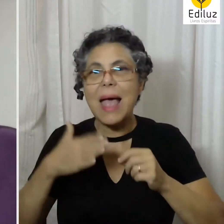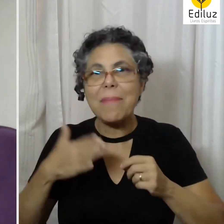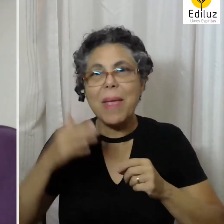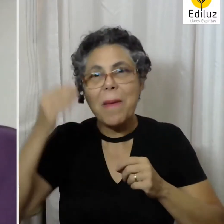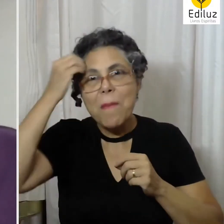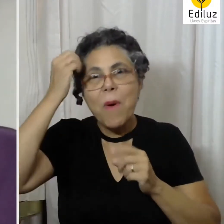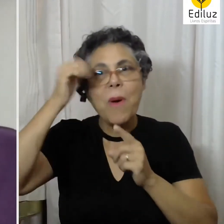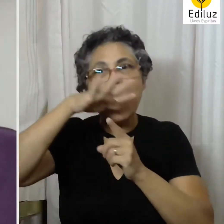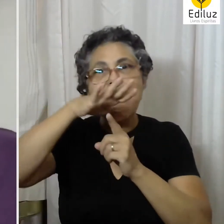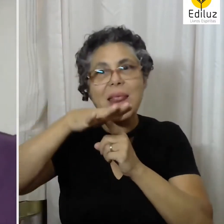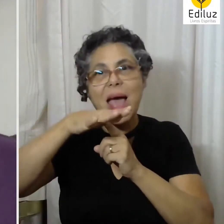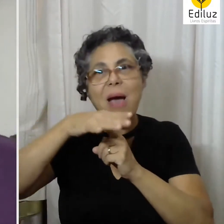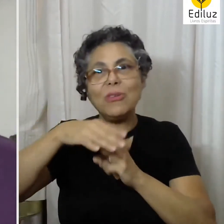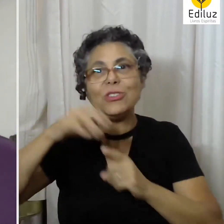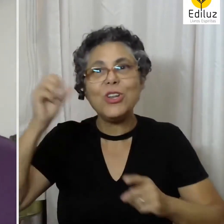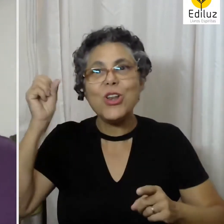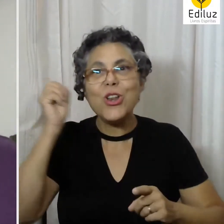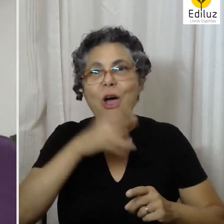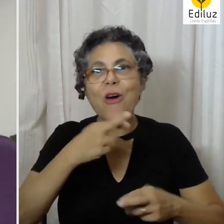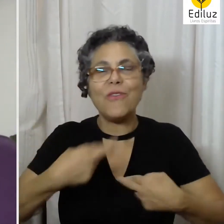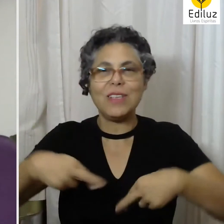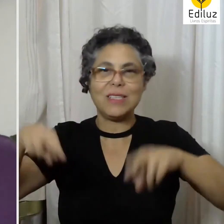a esperança nessas pessoas.